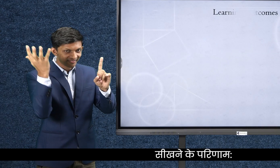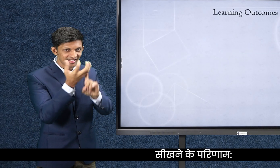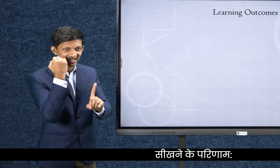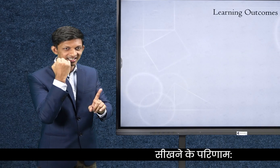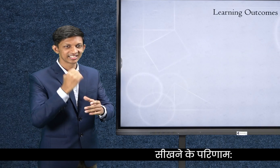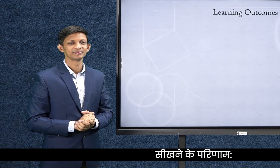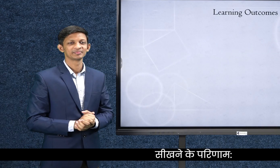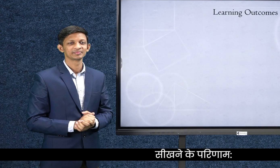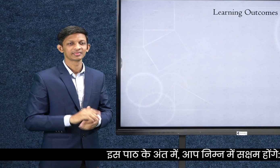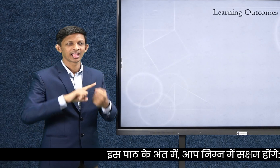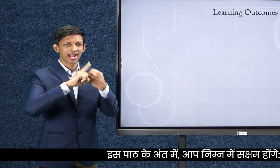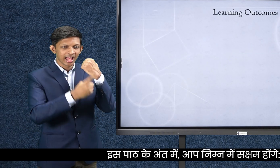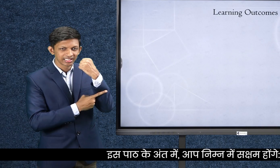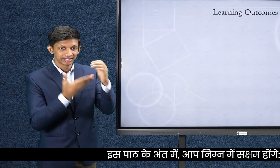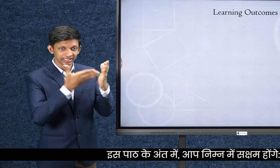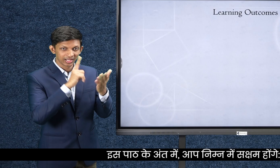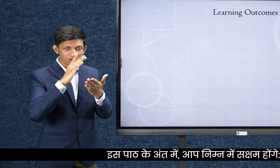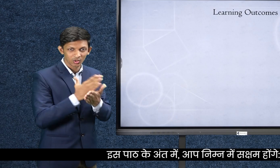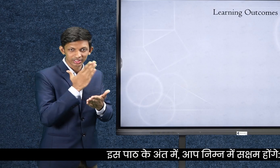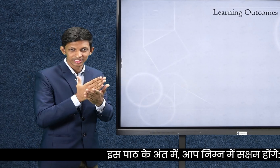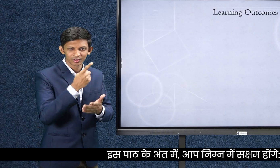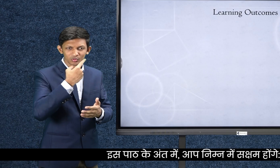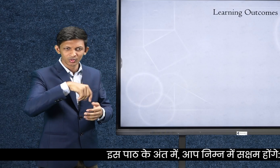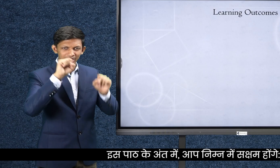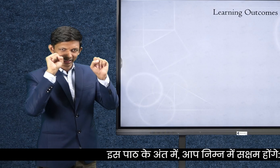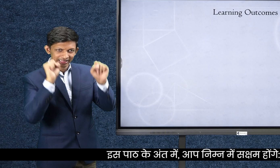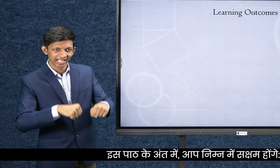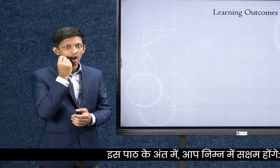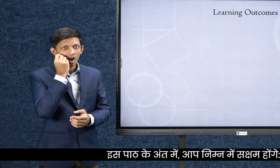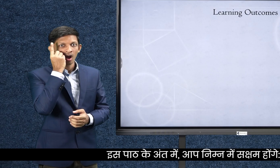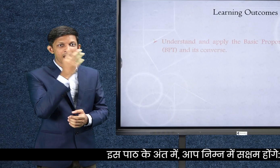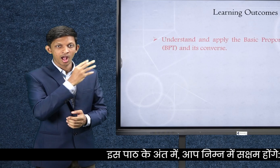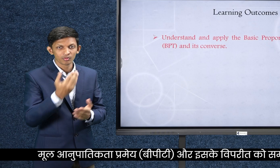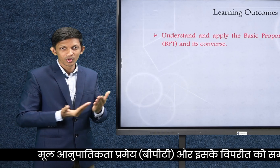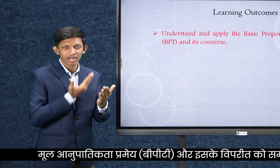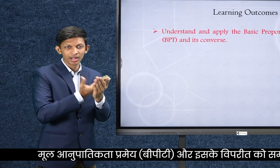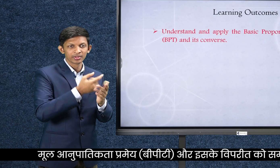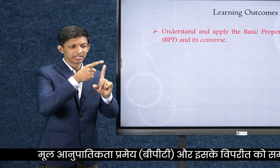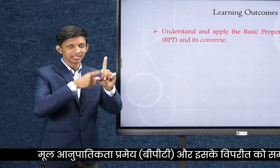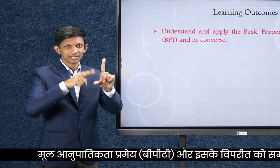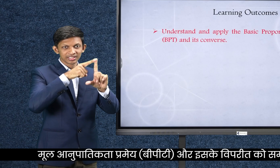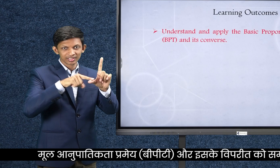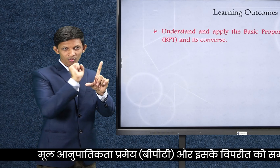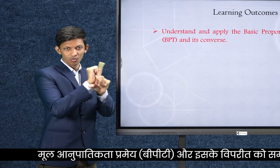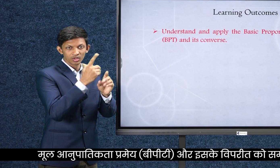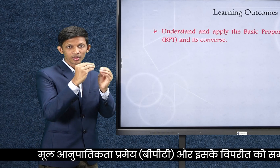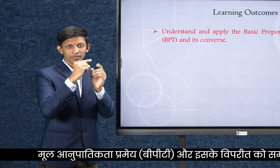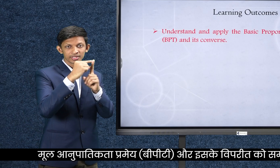सीखने के परिणाम। इस पाठ के अंत में आप निम्न में सक्षम होंगे: मूल अनुपातिकता प्रमेय और इसके